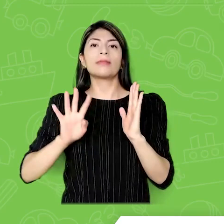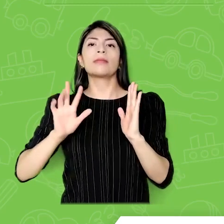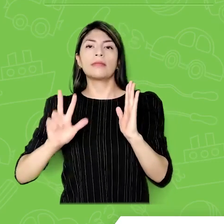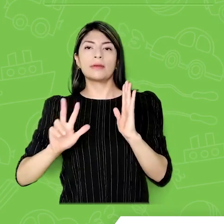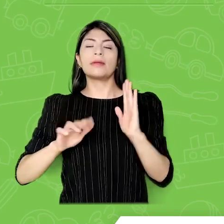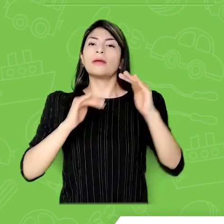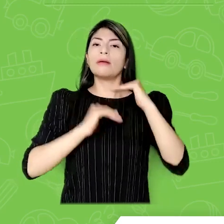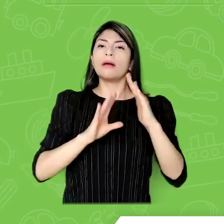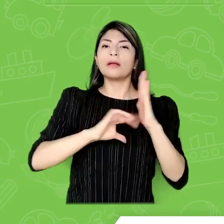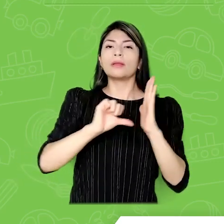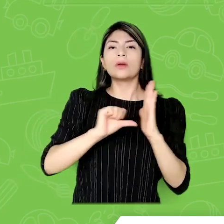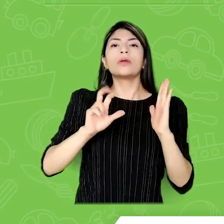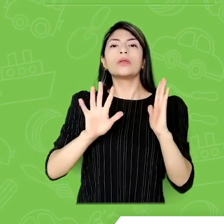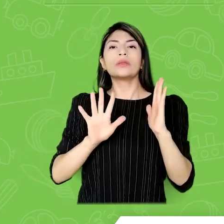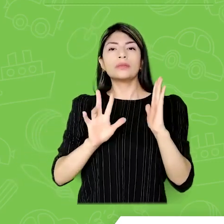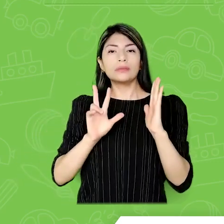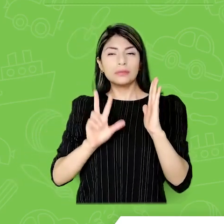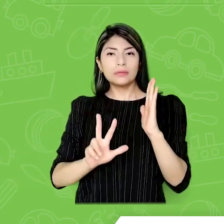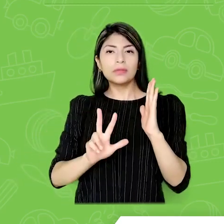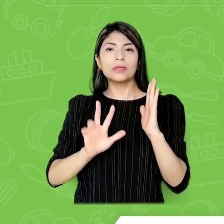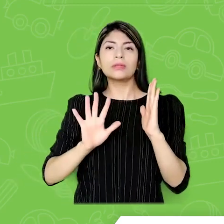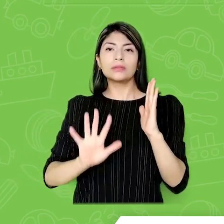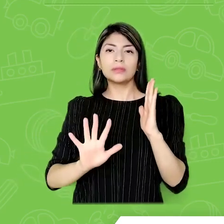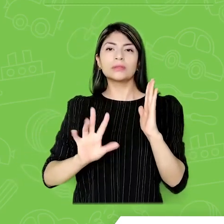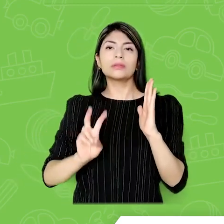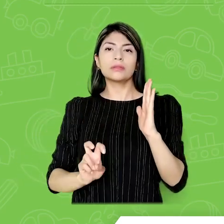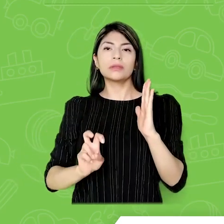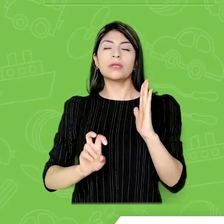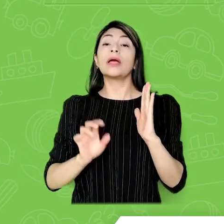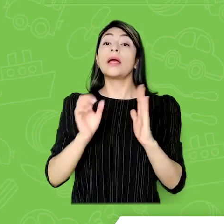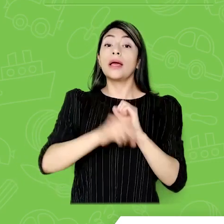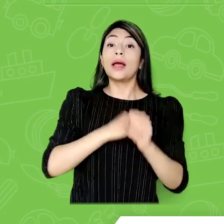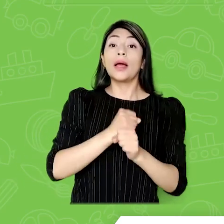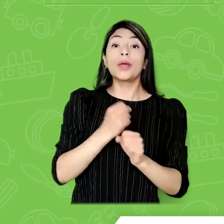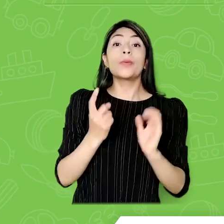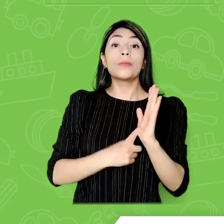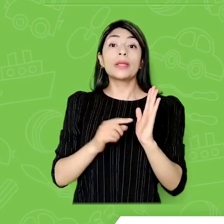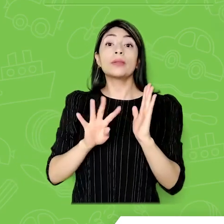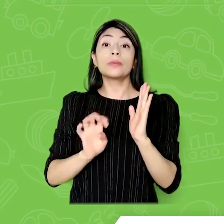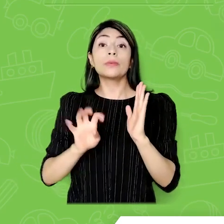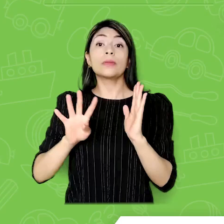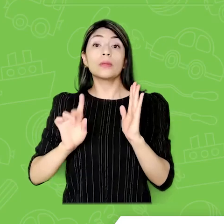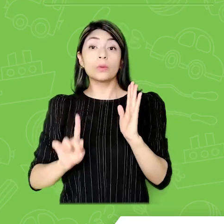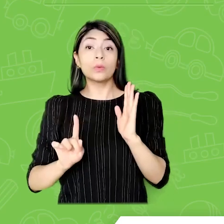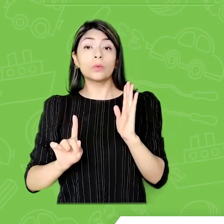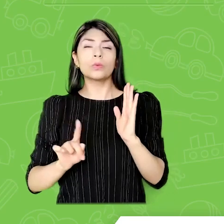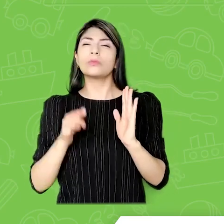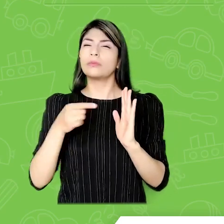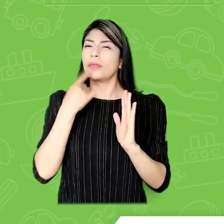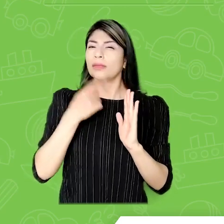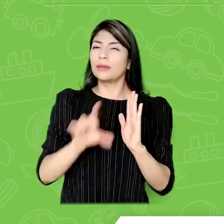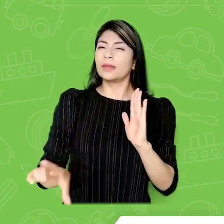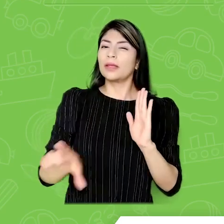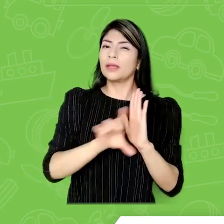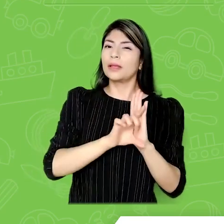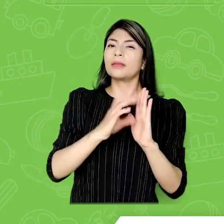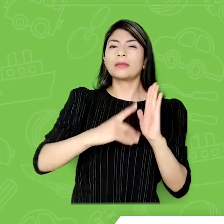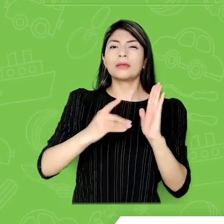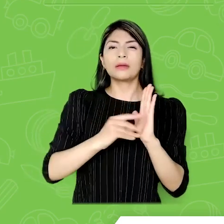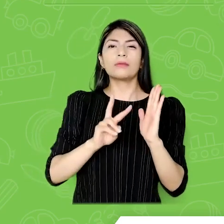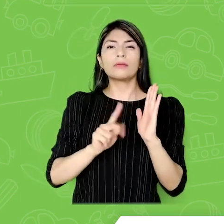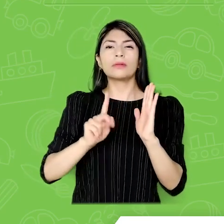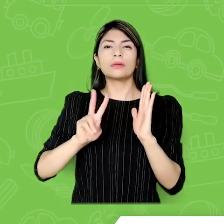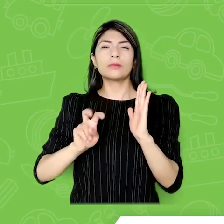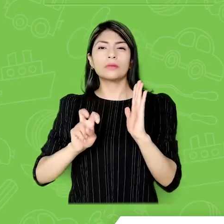de 1991, reglamentado mediante Decreto 2171 de 2001, y en consonancia con